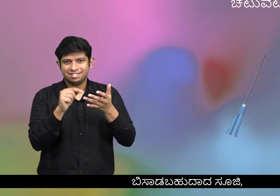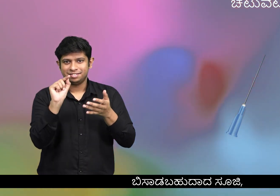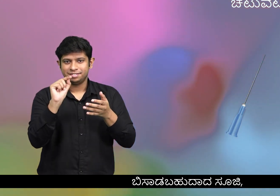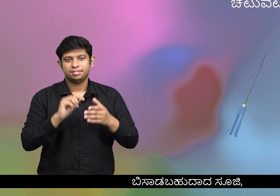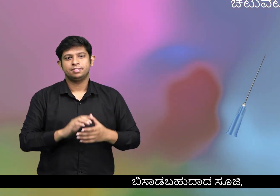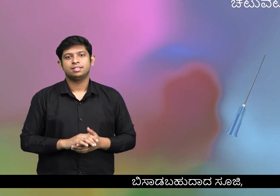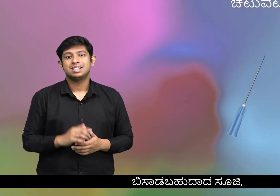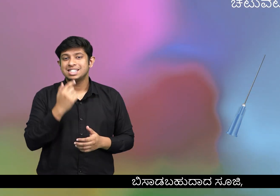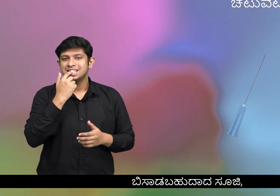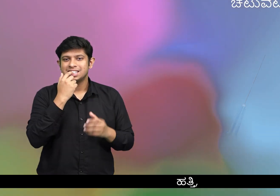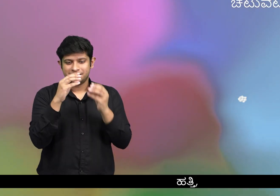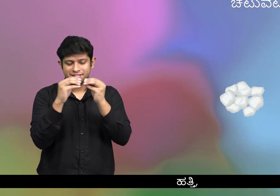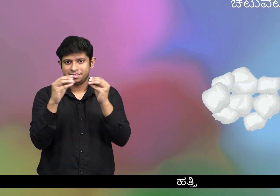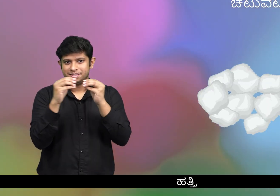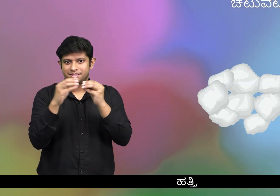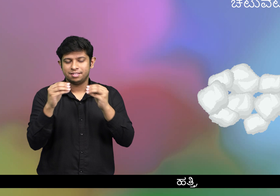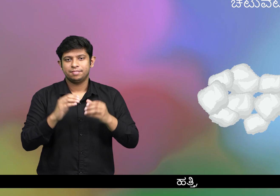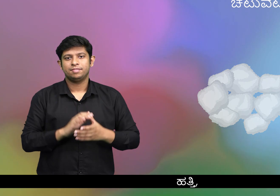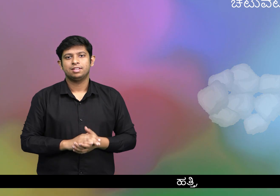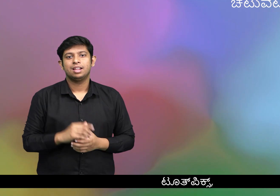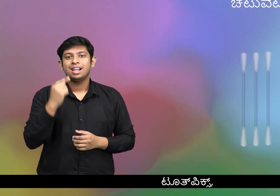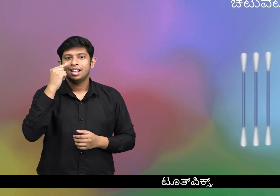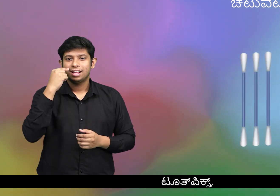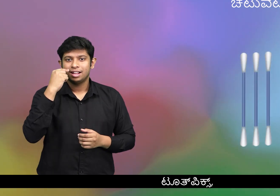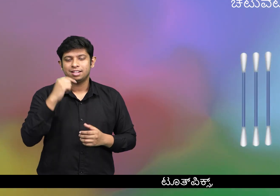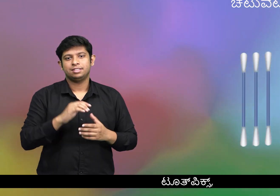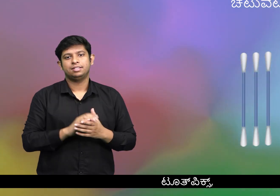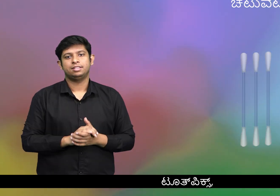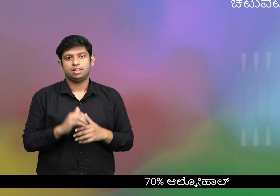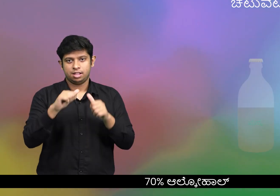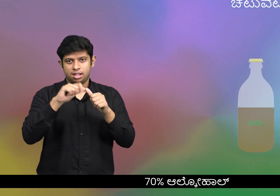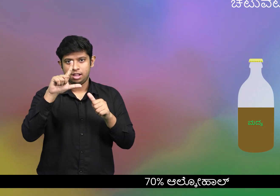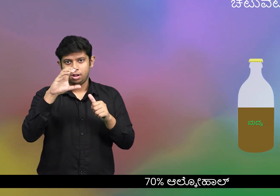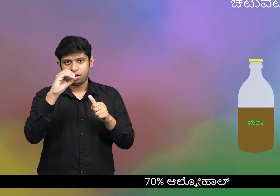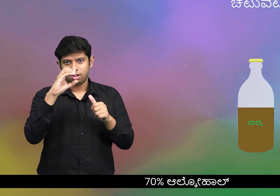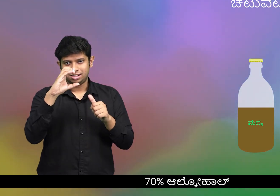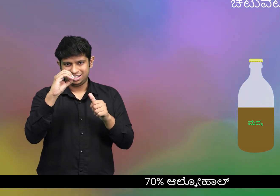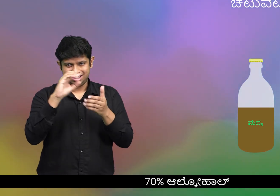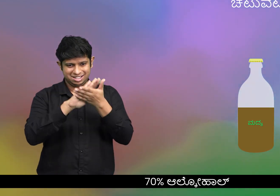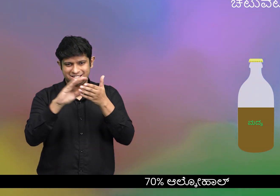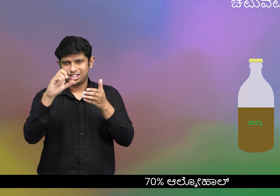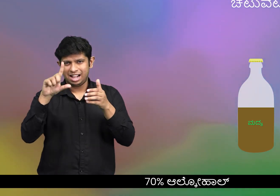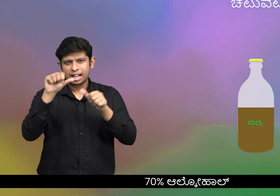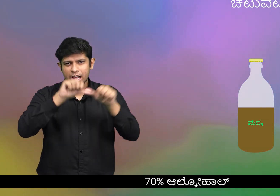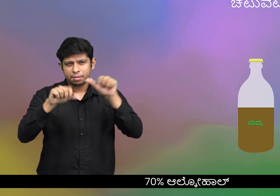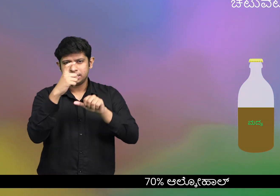ಬಿಸಾಡಬಹುದಾದ ಸೂಜಿ, ಹತ್ತಿ, ಟೂತ್ಪಿಕ್ಸ್, 70% ಆಲ್ಕೋಹಾಲ್.